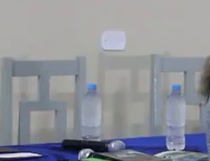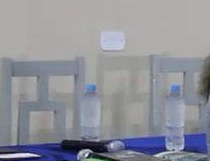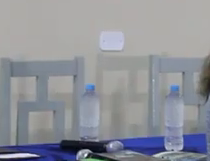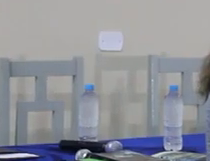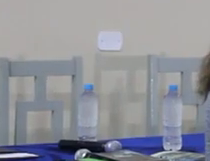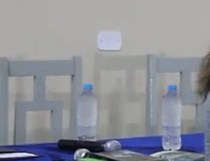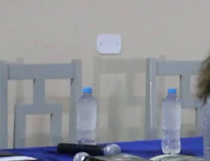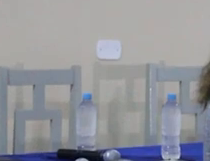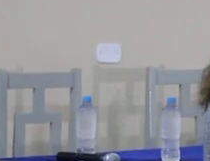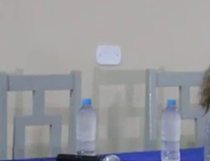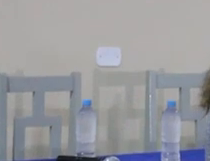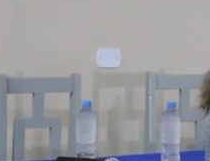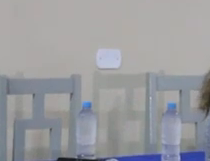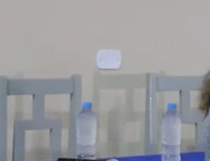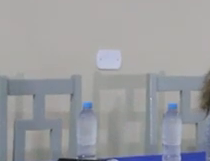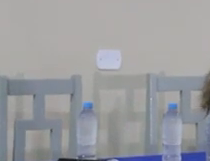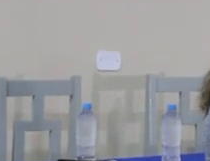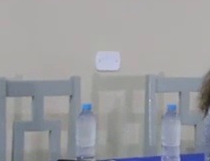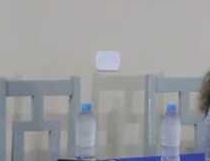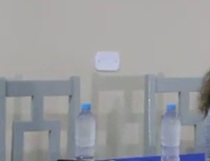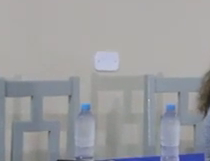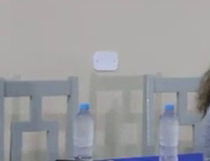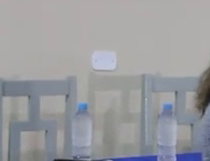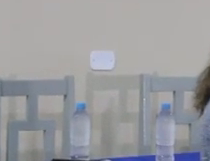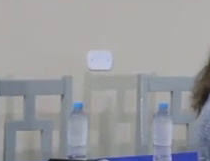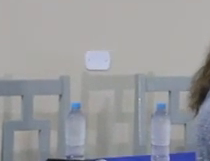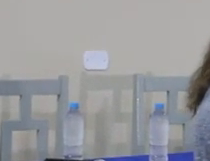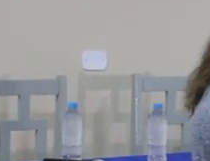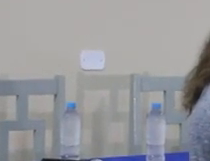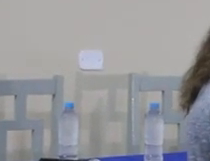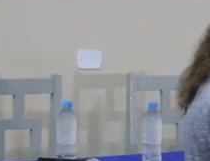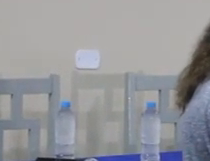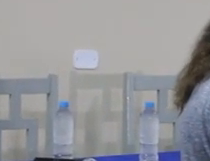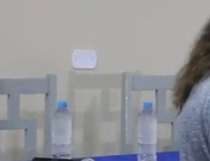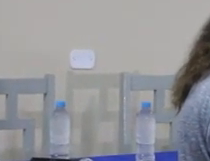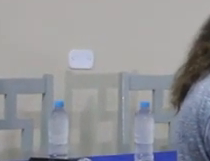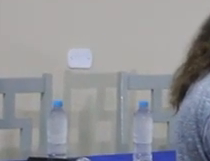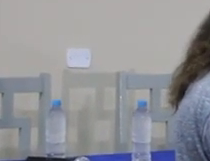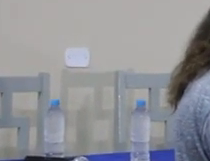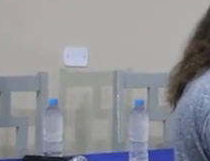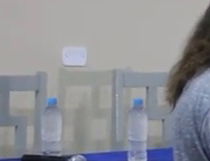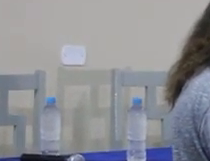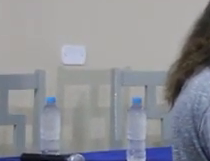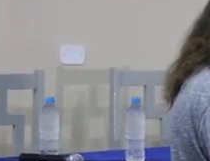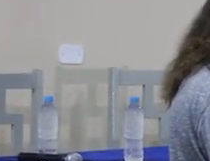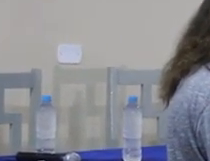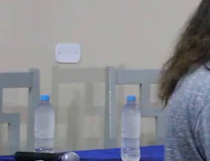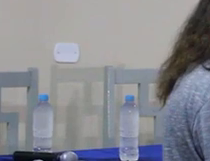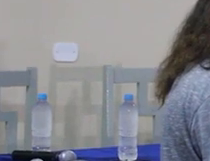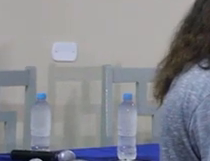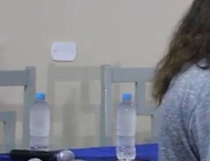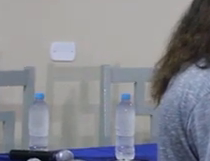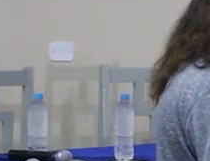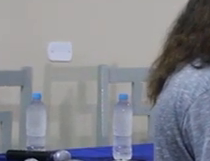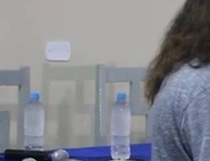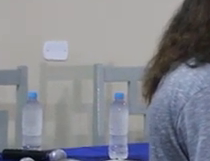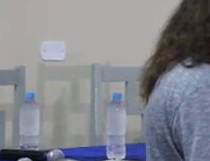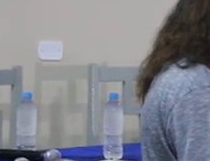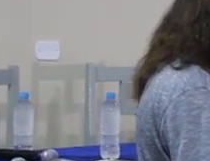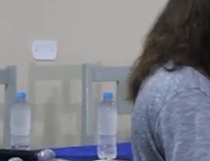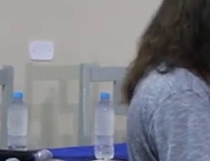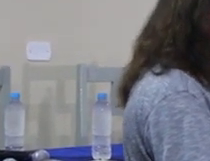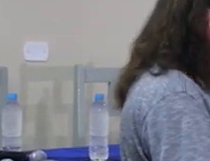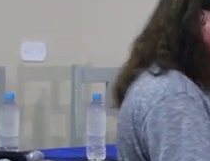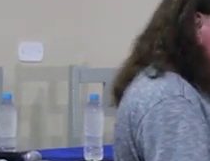eu acho, e vou dizer sinceramente, que eu não devo nada para ninguém. A prefeitura, tem alguém da prefeitura aqui,